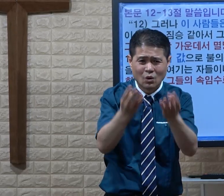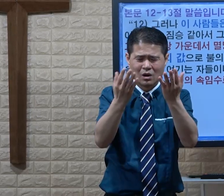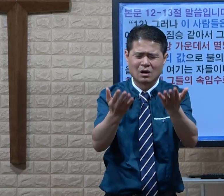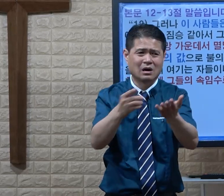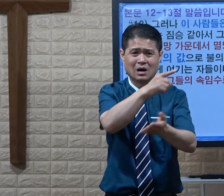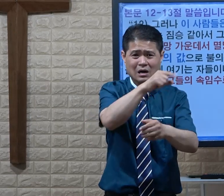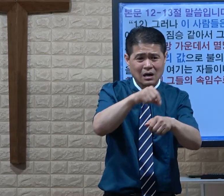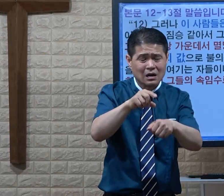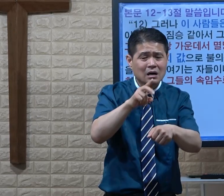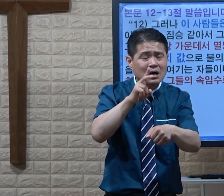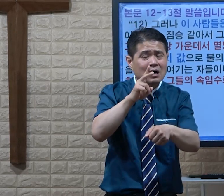베드로는